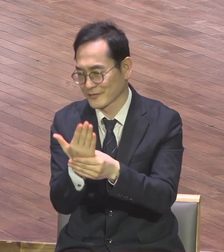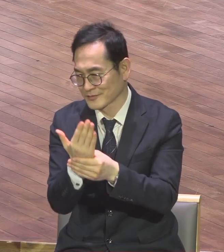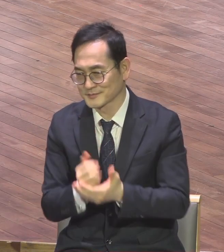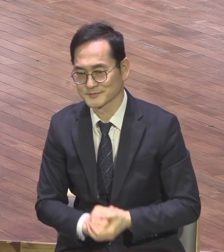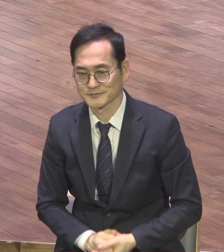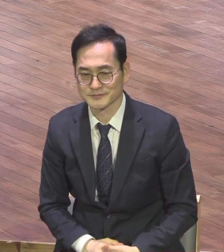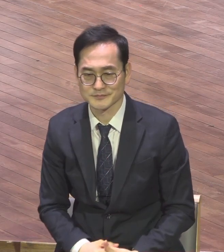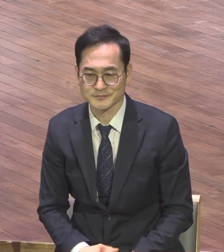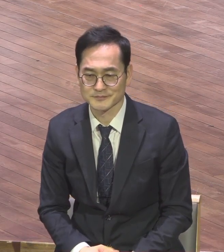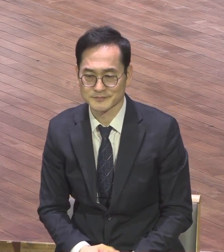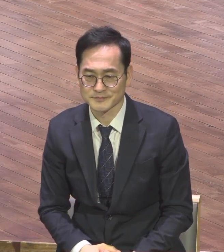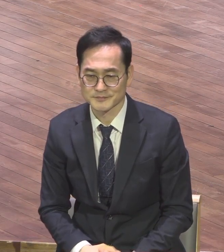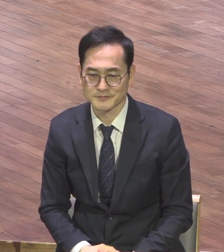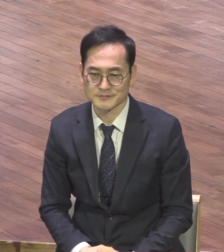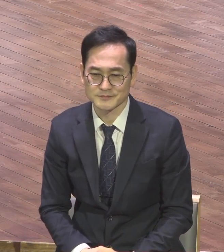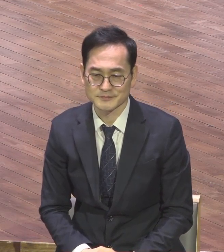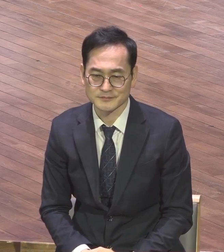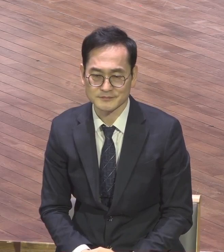마음